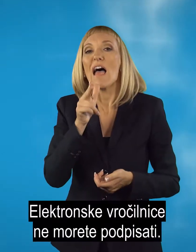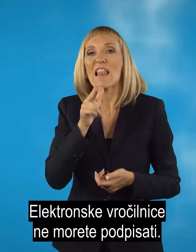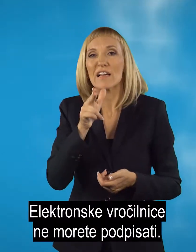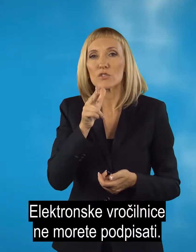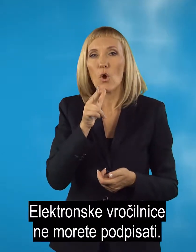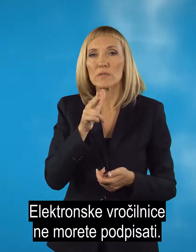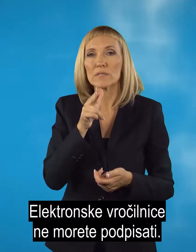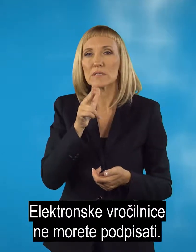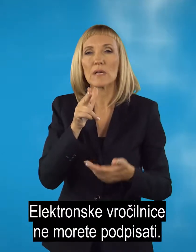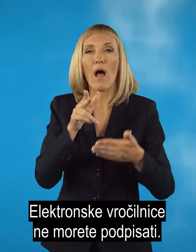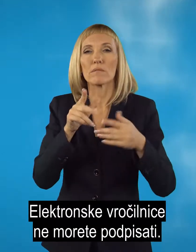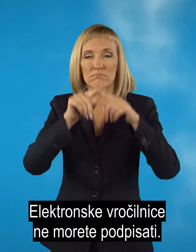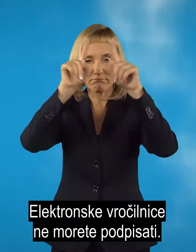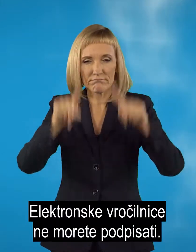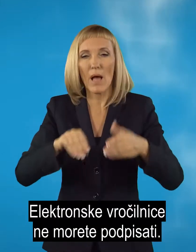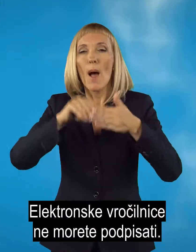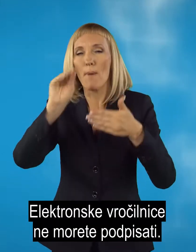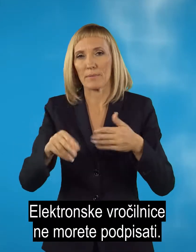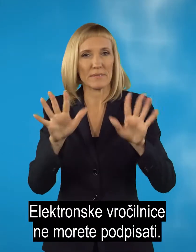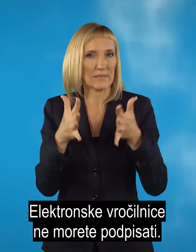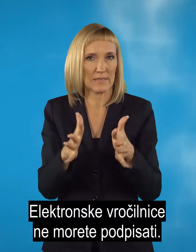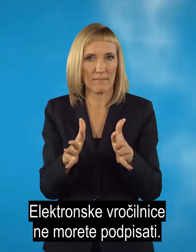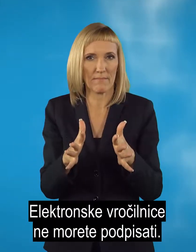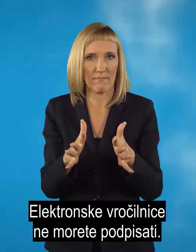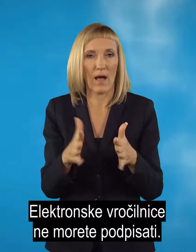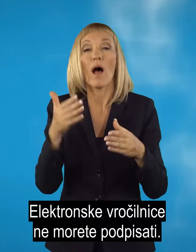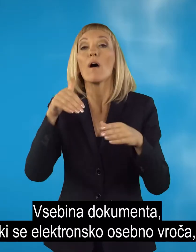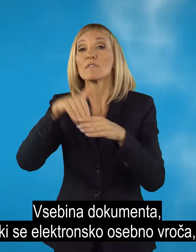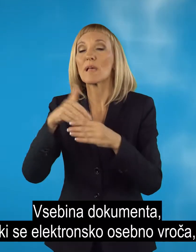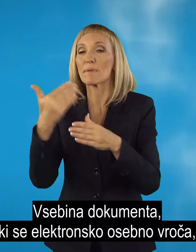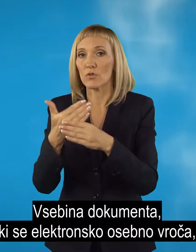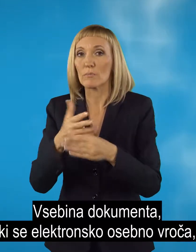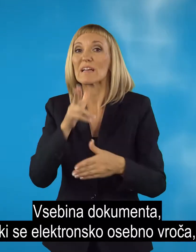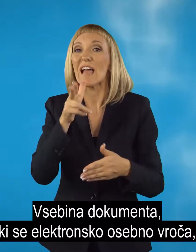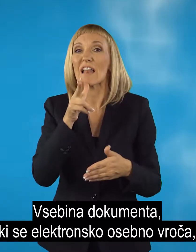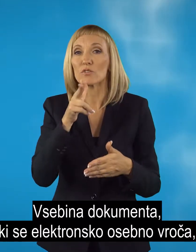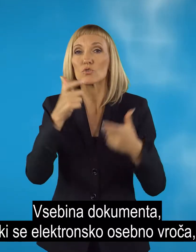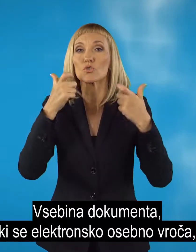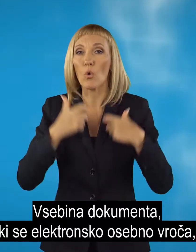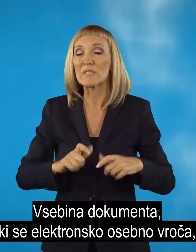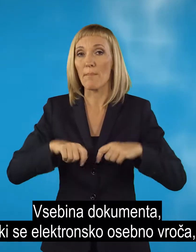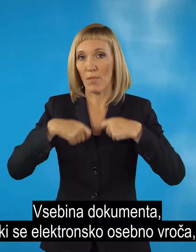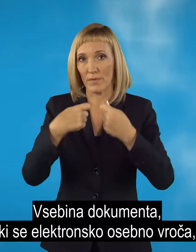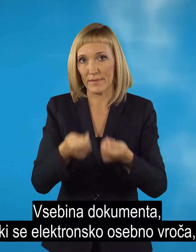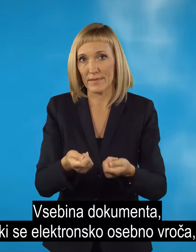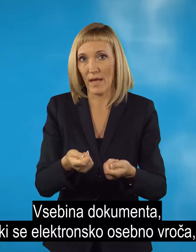Elektronske vročilnice ne morete podpisati. Vsebina dokumenta, ki se elektronsko osebno vroča,